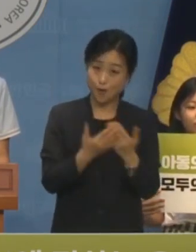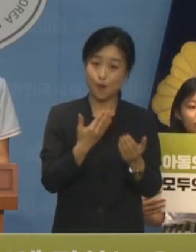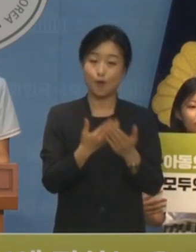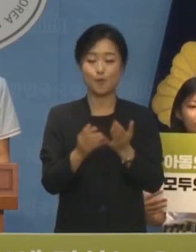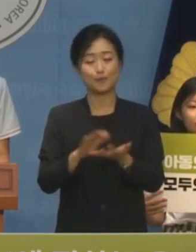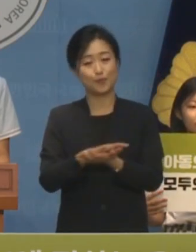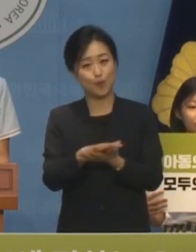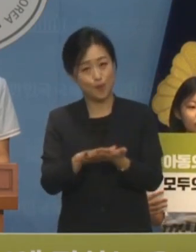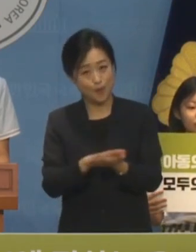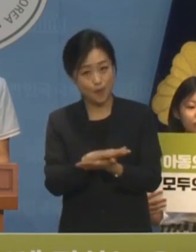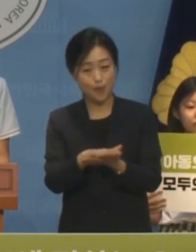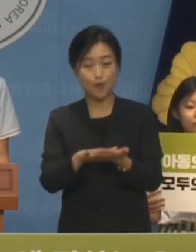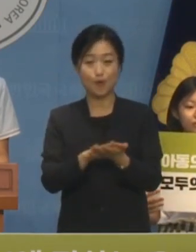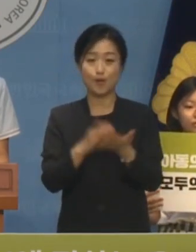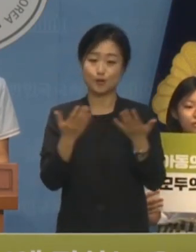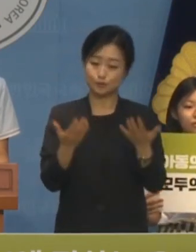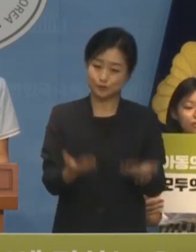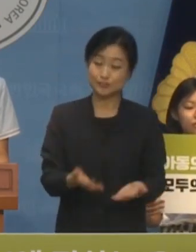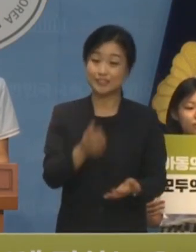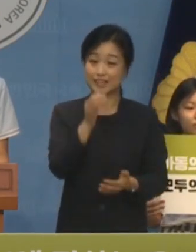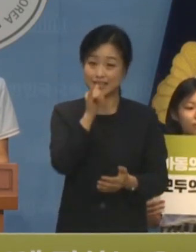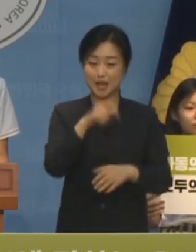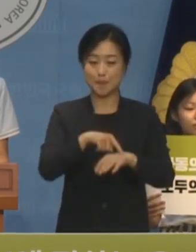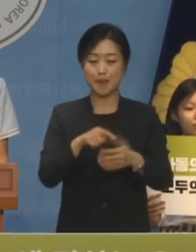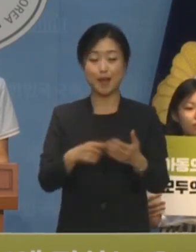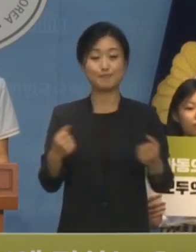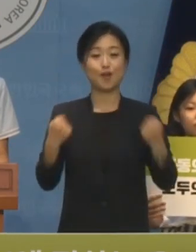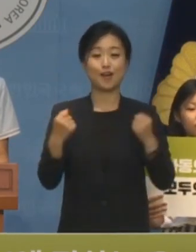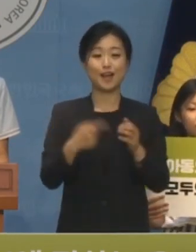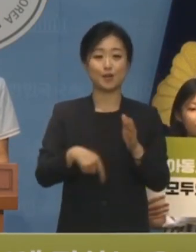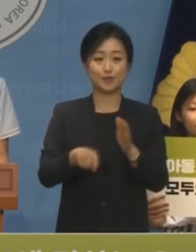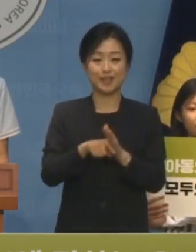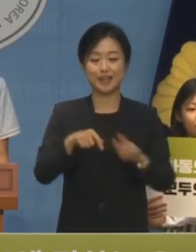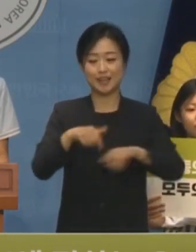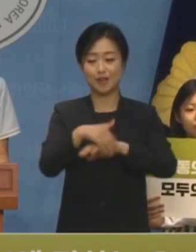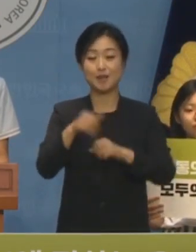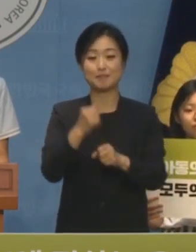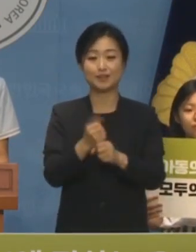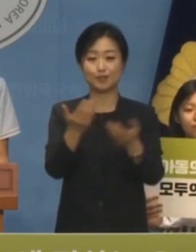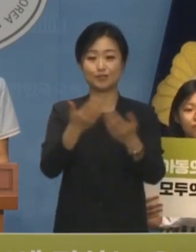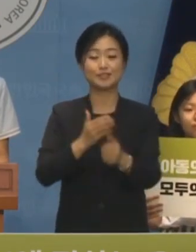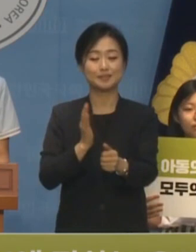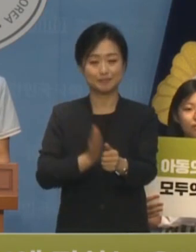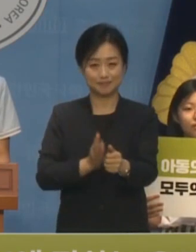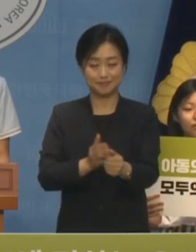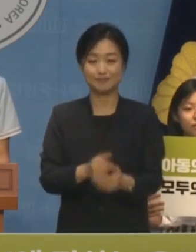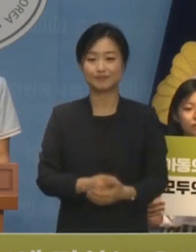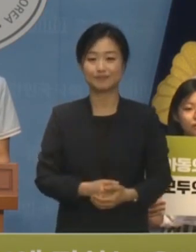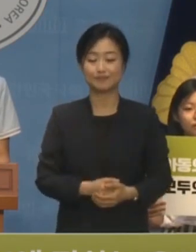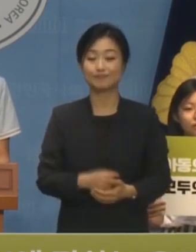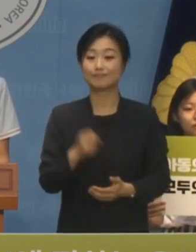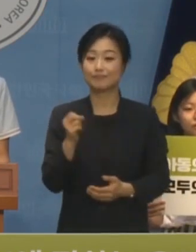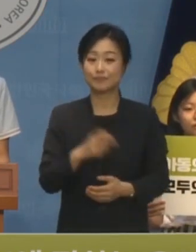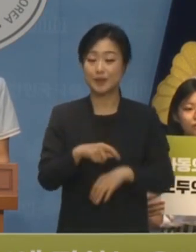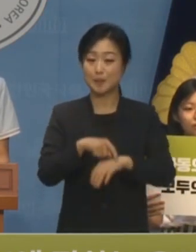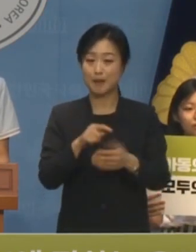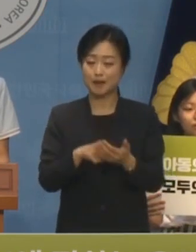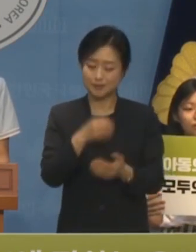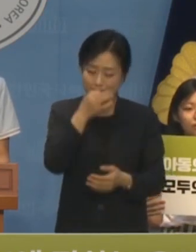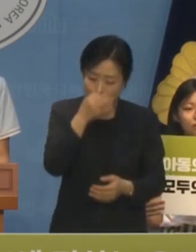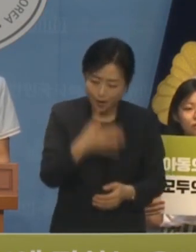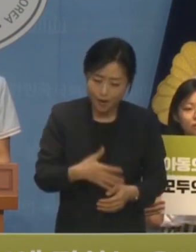충분히 놀고 충분히 쉴 수 있도록 마음 건강을 위한 정책을 만들어 주시기 바랍니다. 특히 마음이